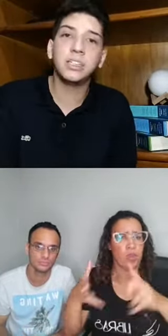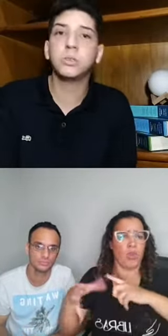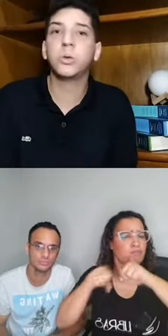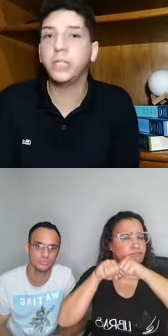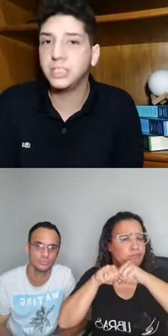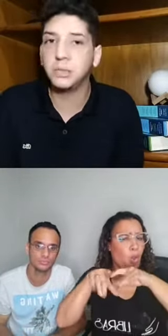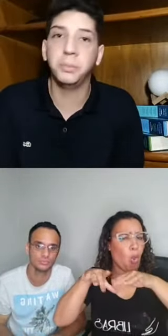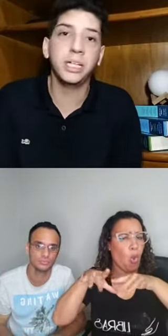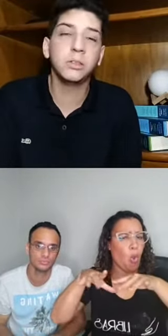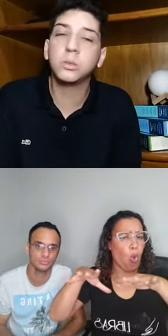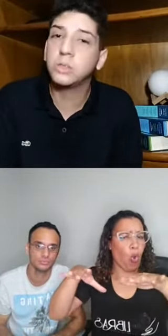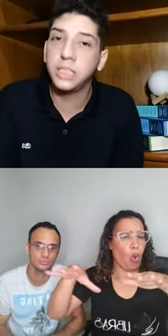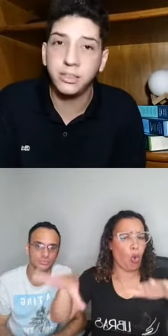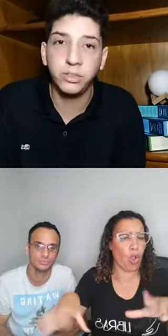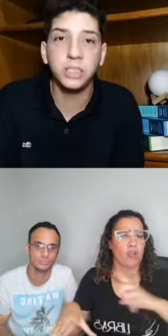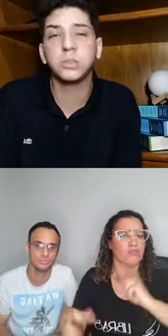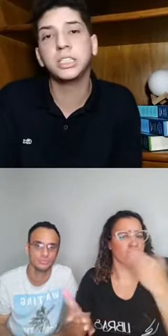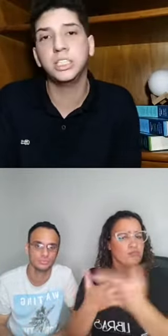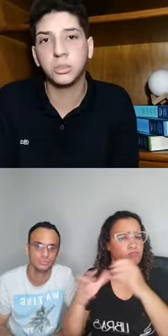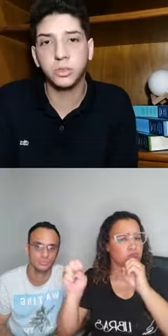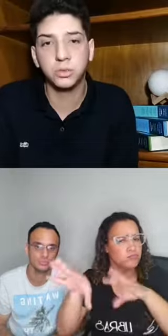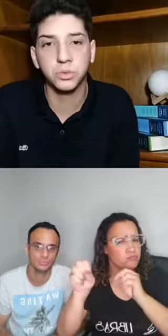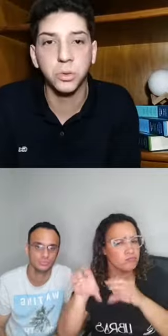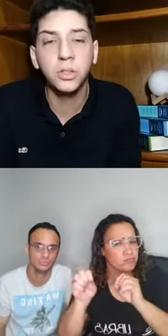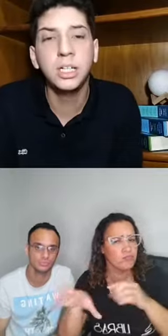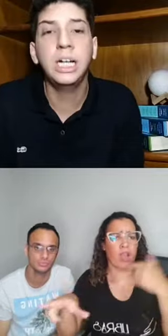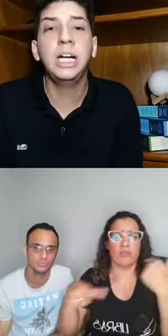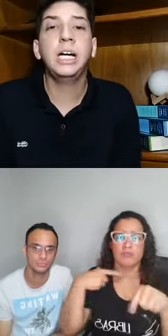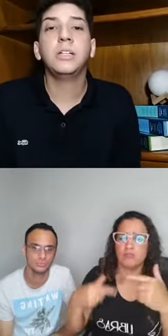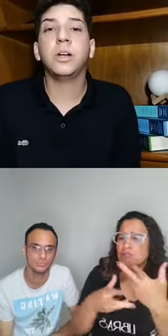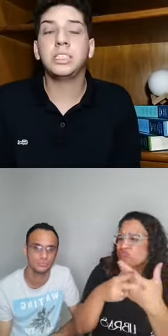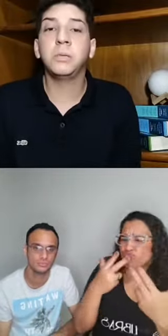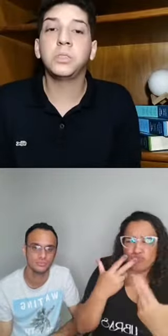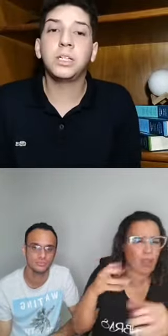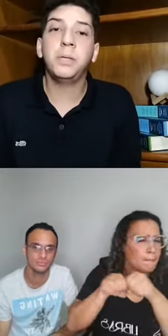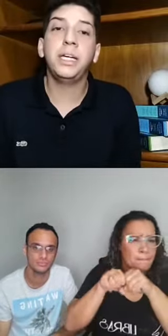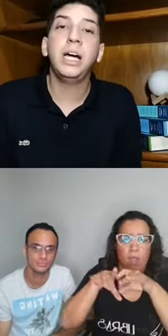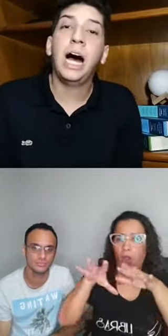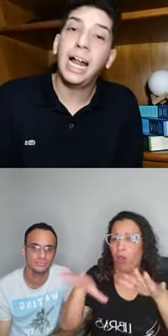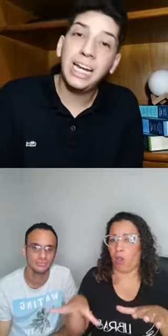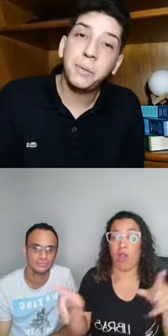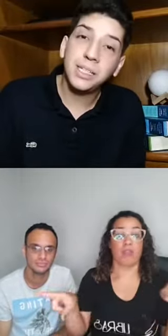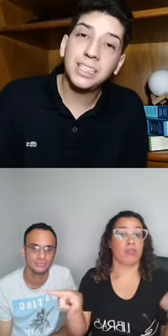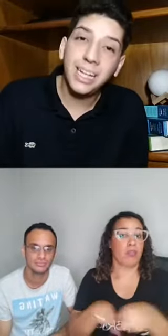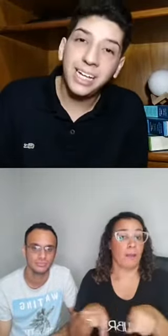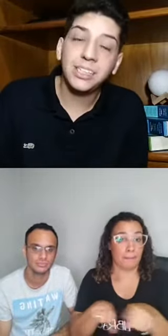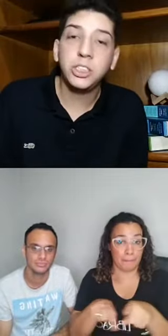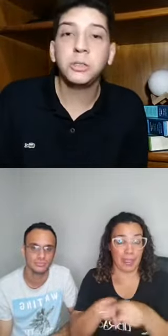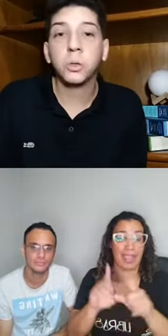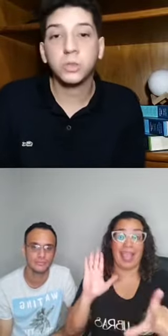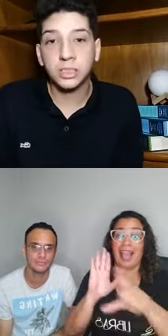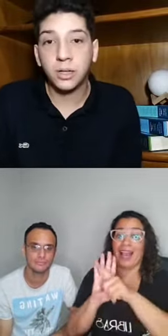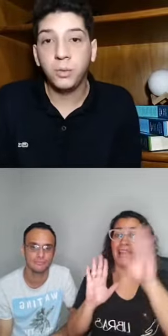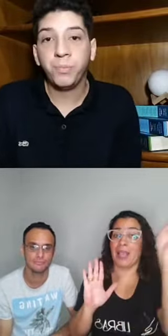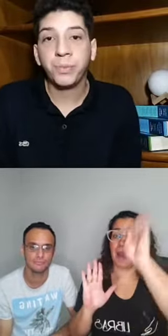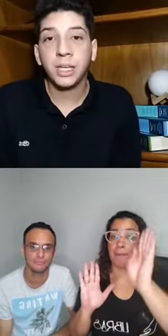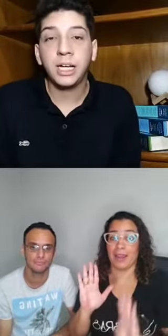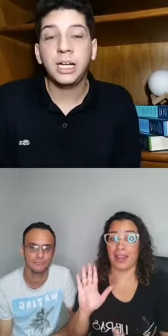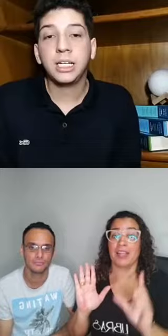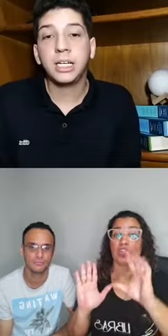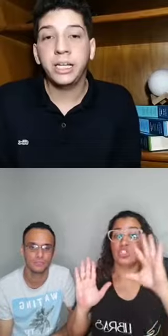várias áreas do conhecimento, do serviço, seja onde for. Nós temos também a Lei Brasileira de